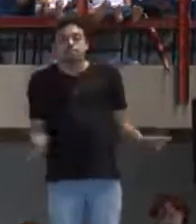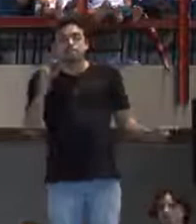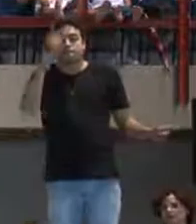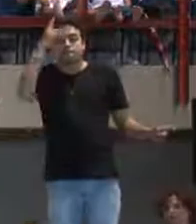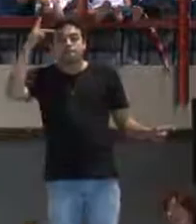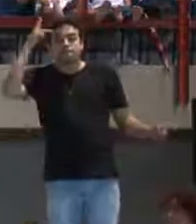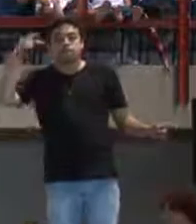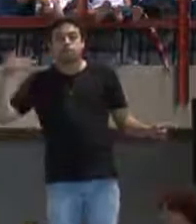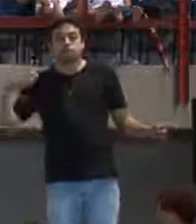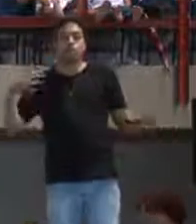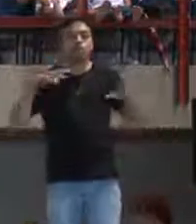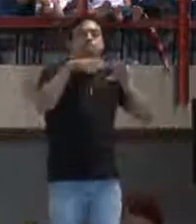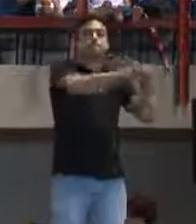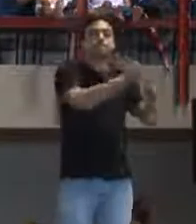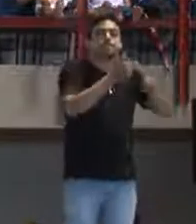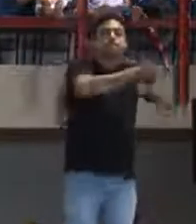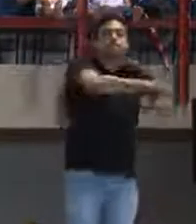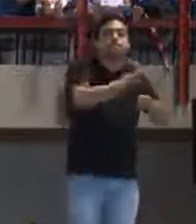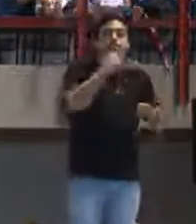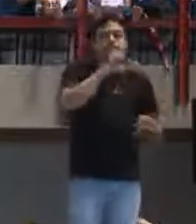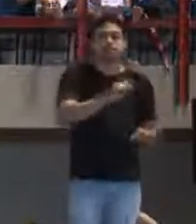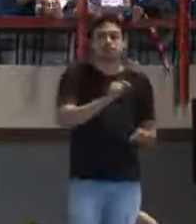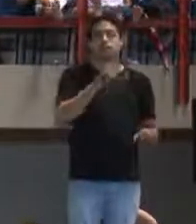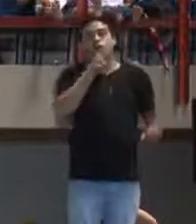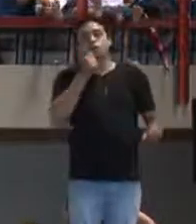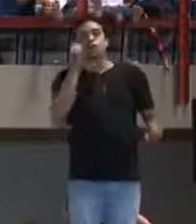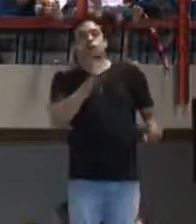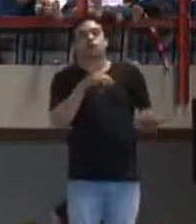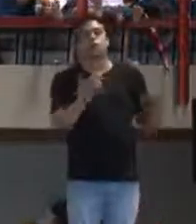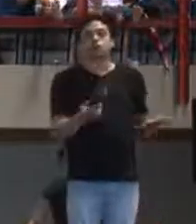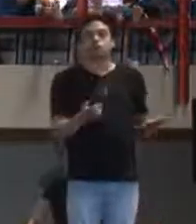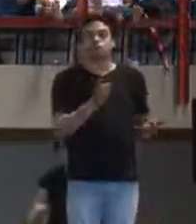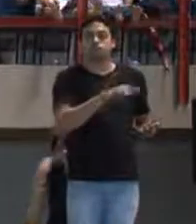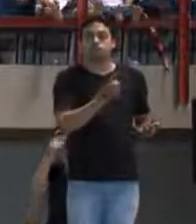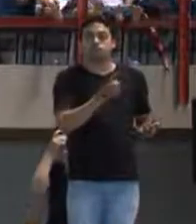pessoa que eu vou pegar para escravizar? O homem ou a mulher?